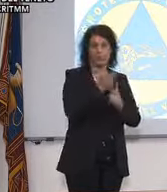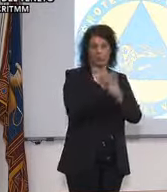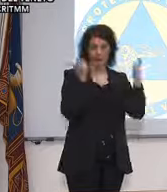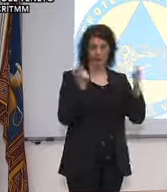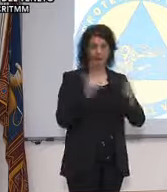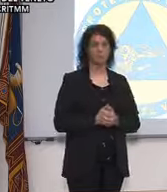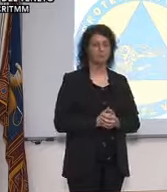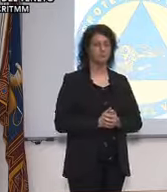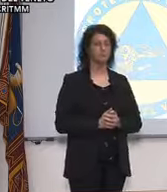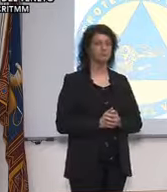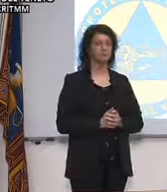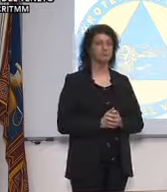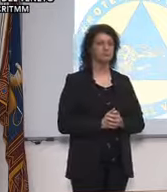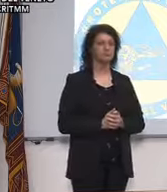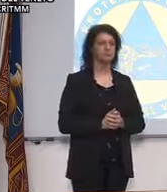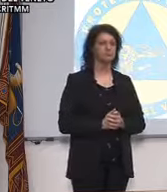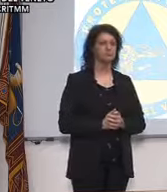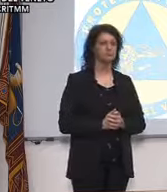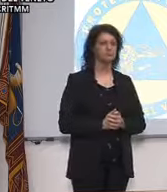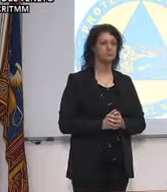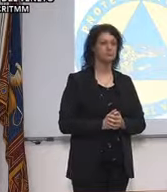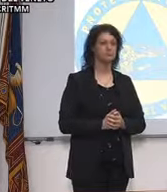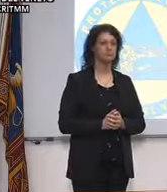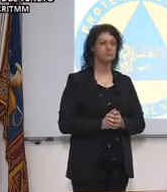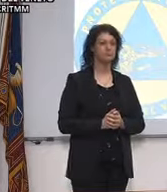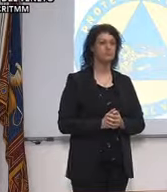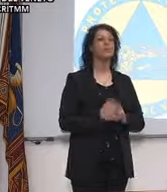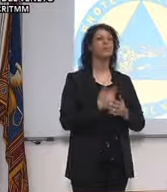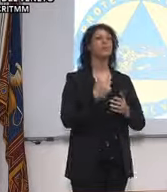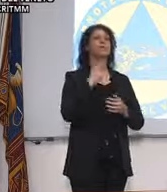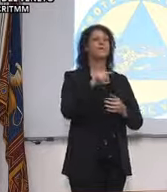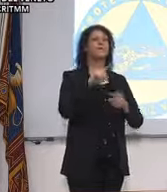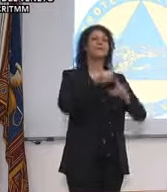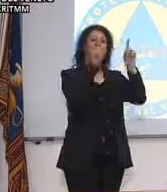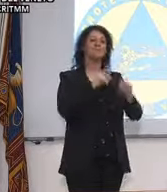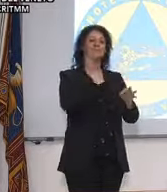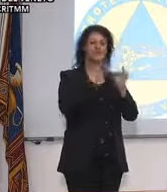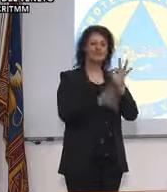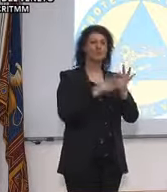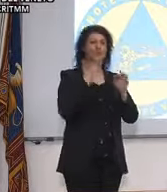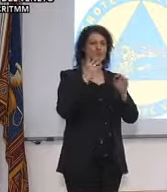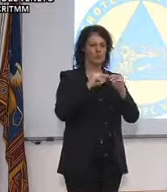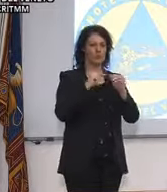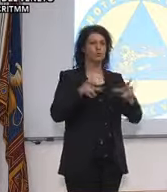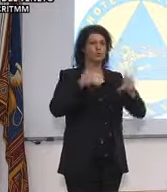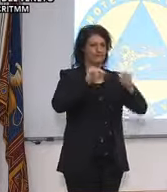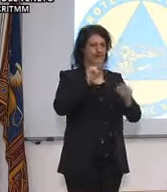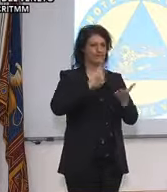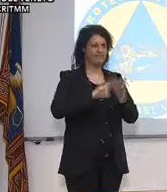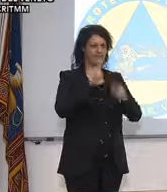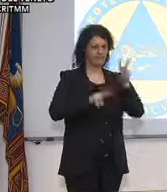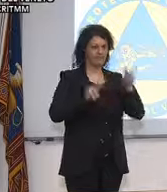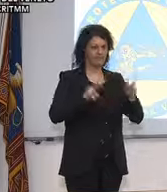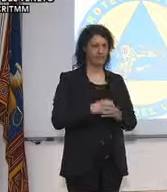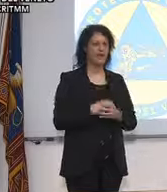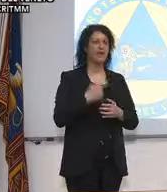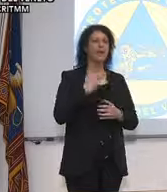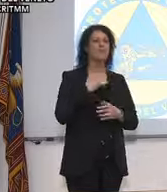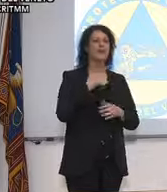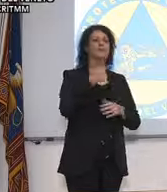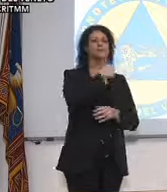di nuovi test che sono state fatte, le nuove verifiche. Noi abbiamo più 168 ospiti